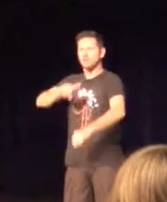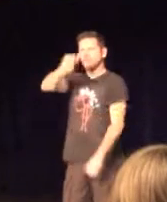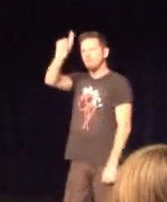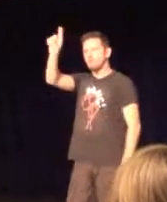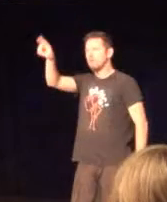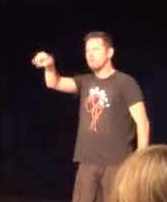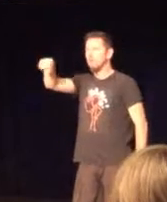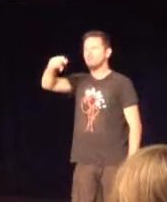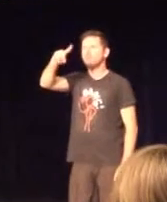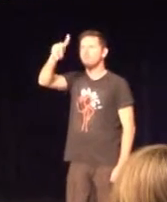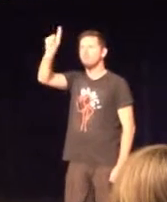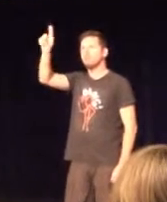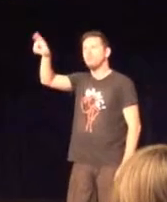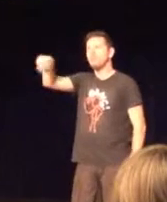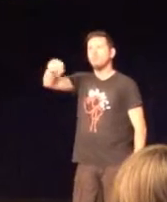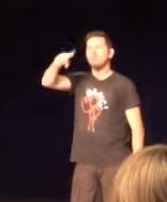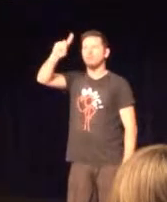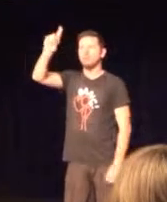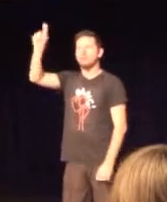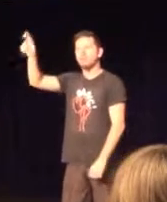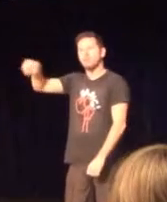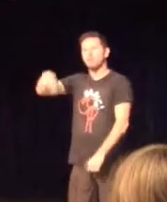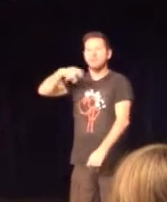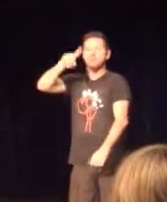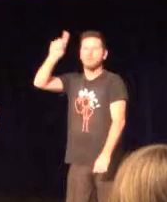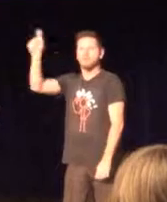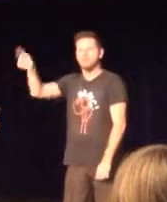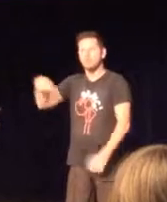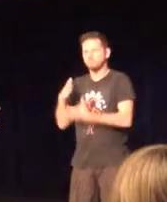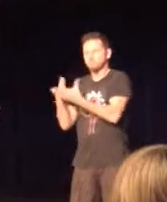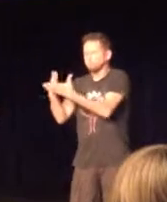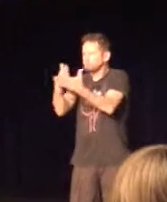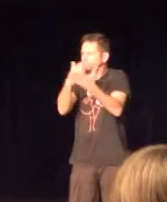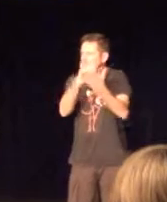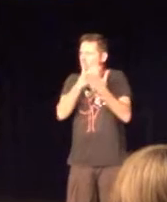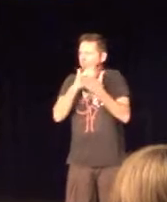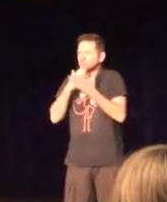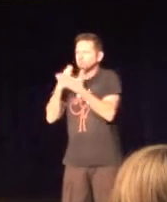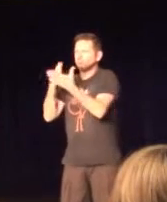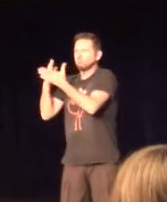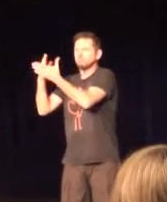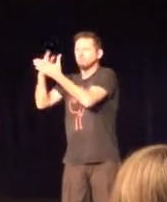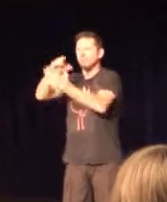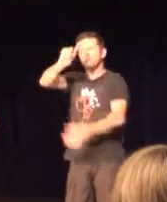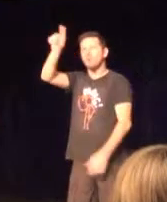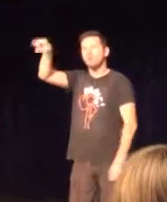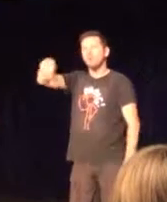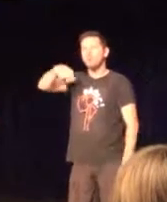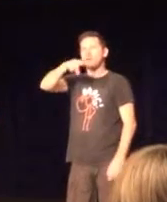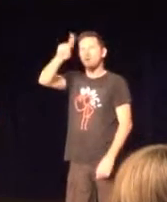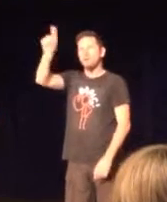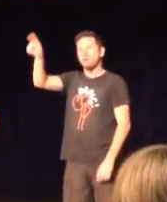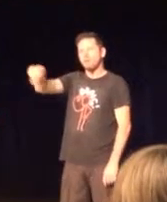Des heures partagées, coincées sous les ongles du temps.